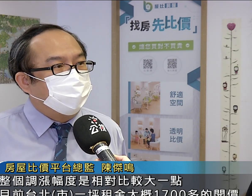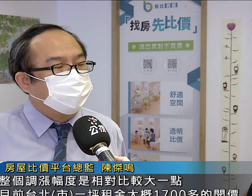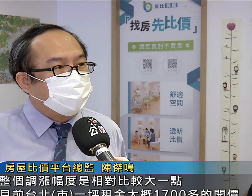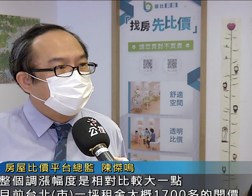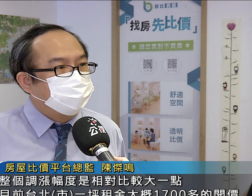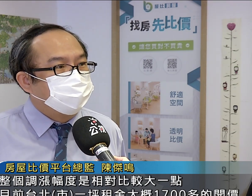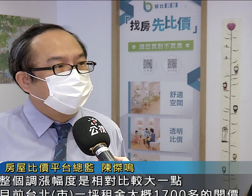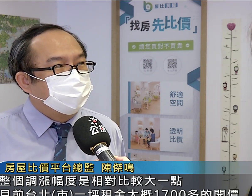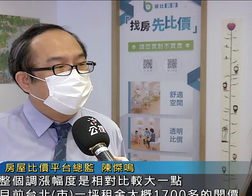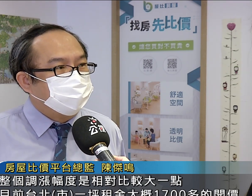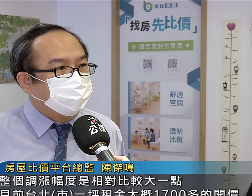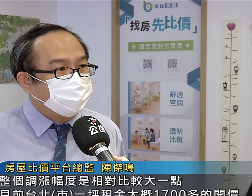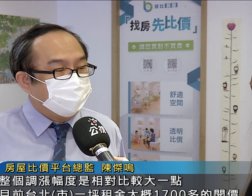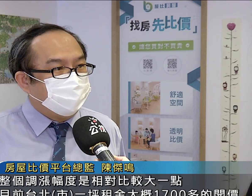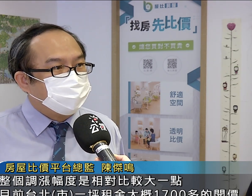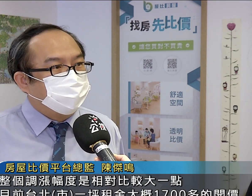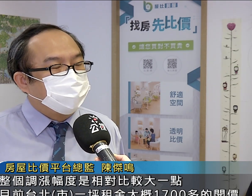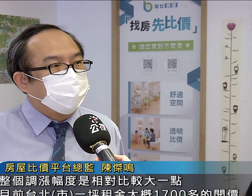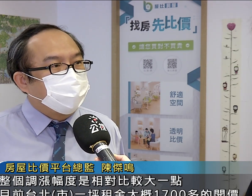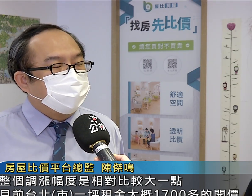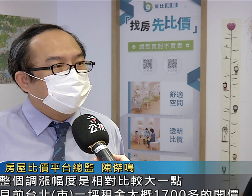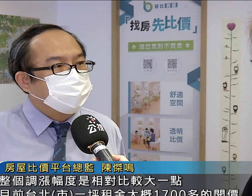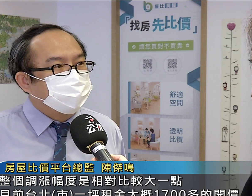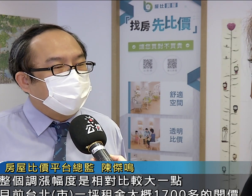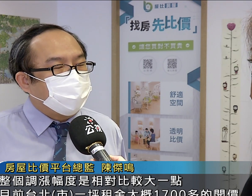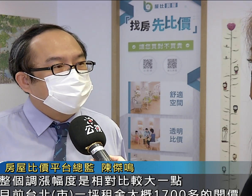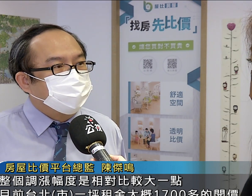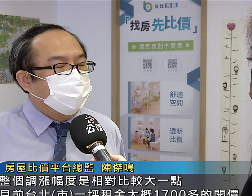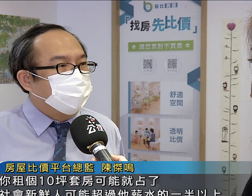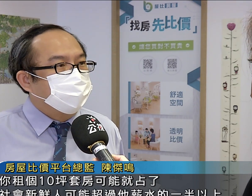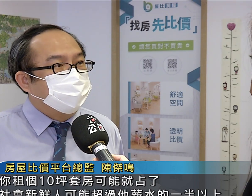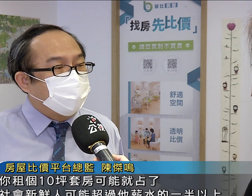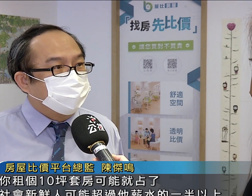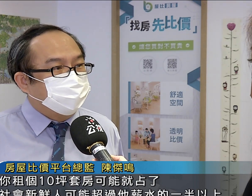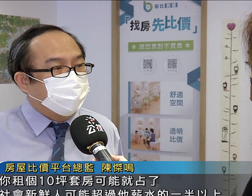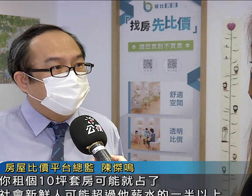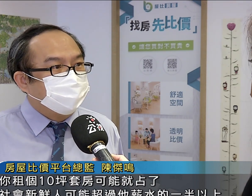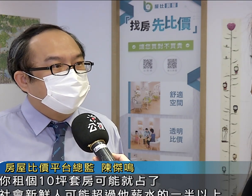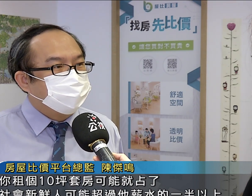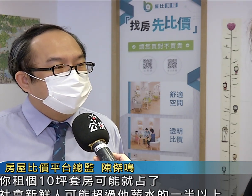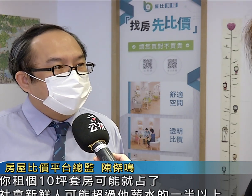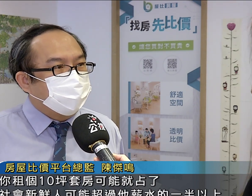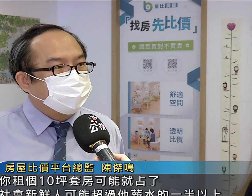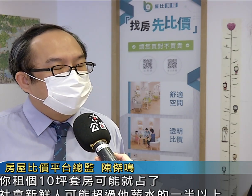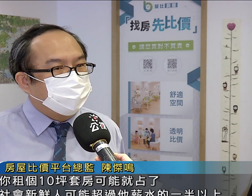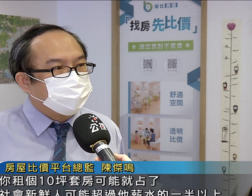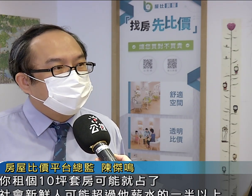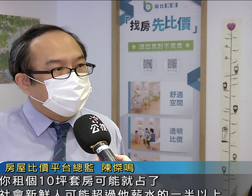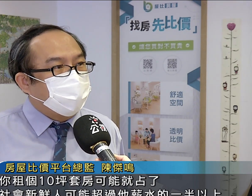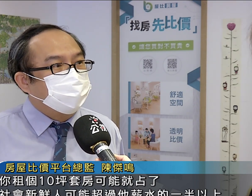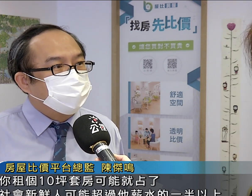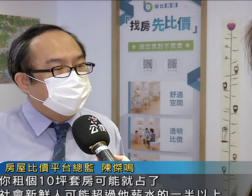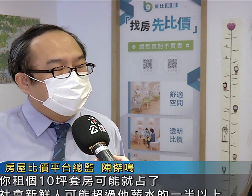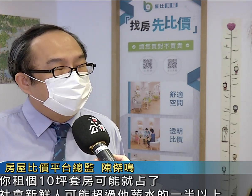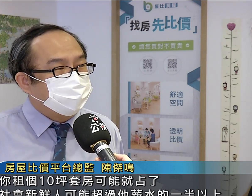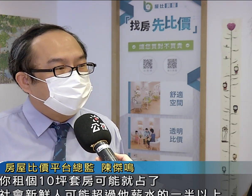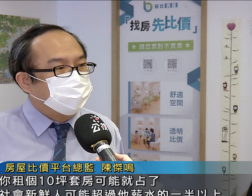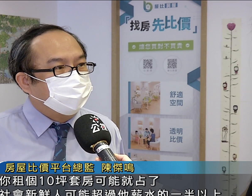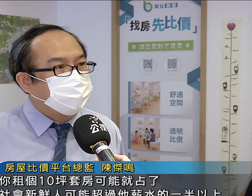点。但目前台北一坪租金大概1700多的开价，那你租个10平套房，可能就占了社会新鲜人